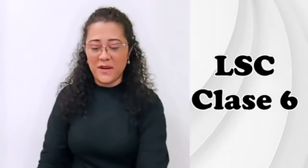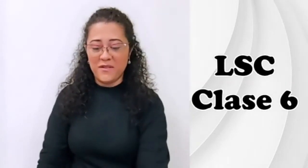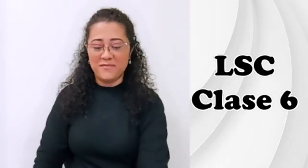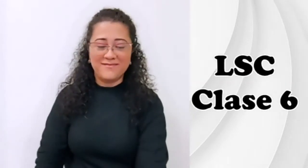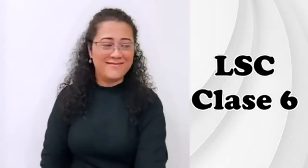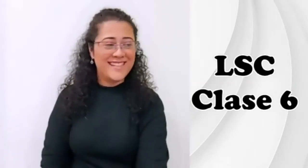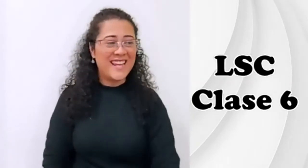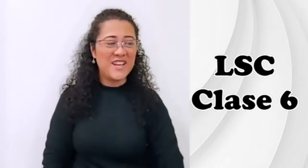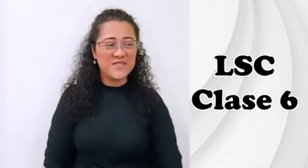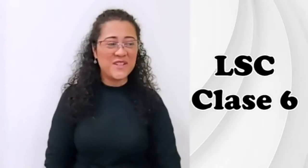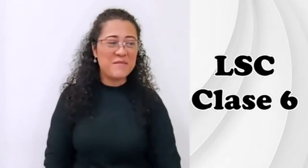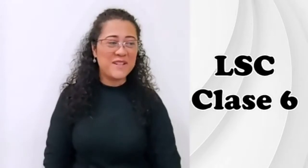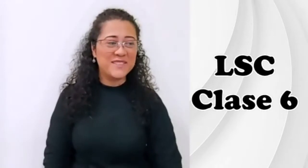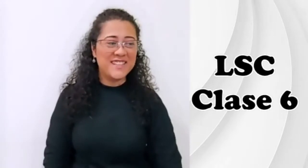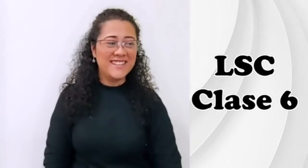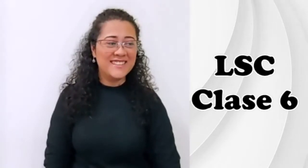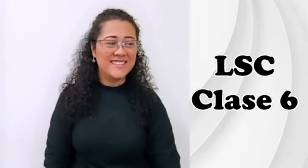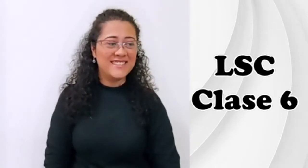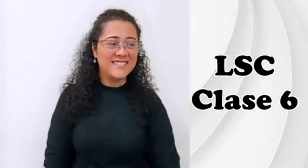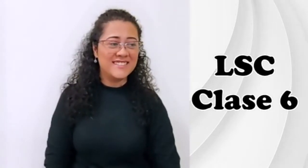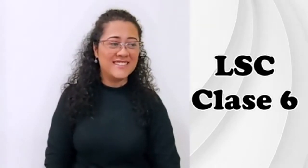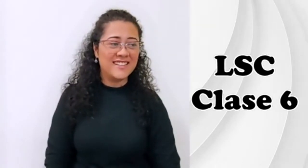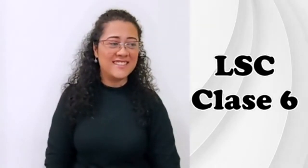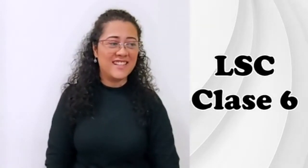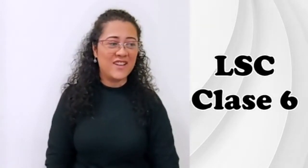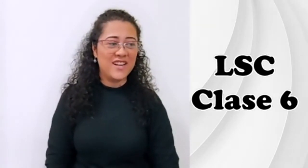Bueno, ¿hay alguna otra pregunta ahora?